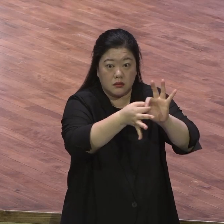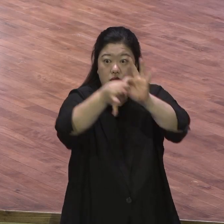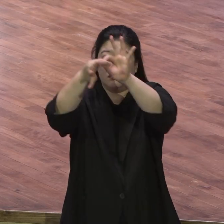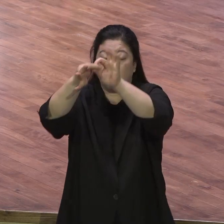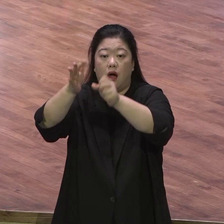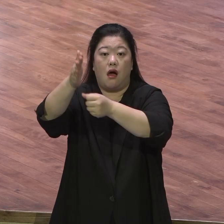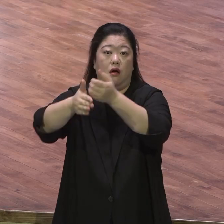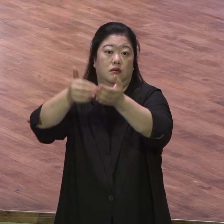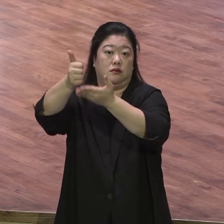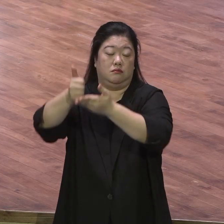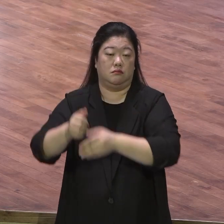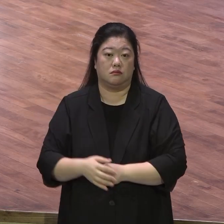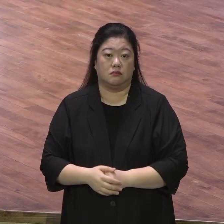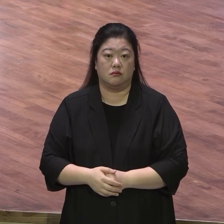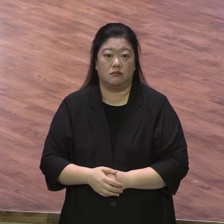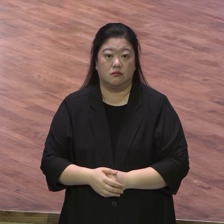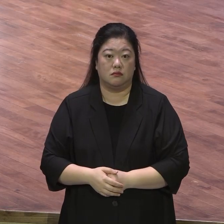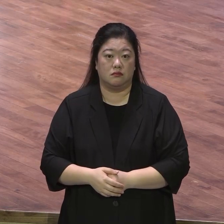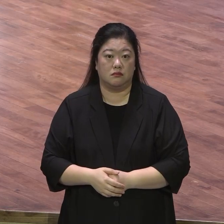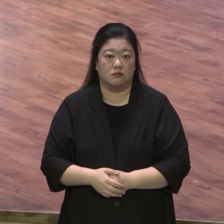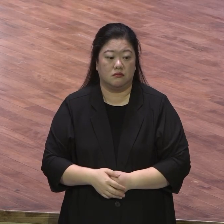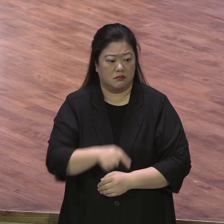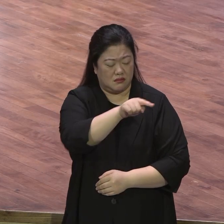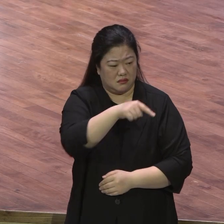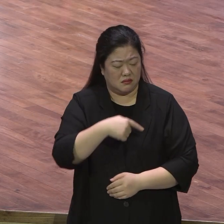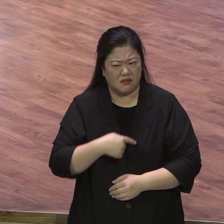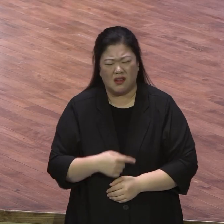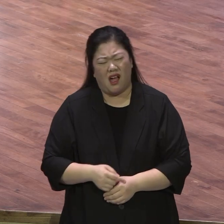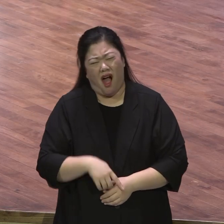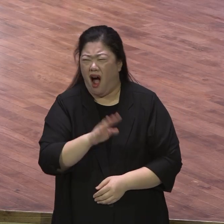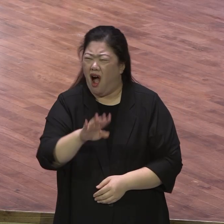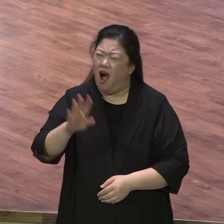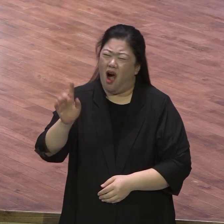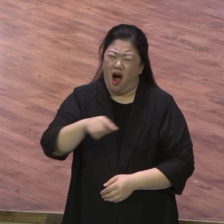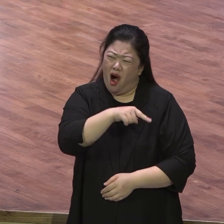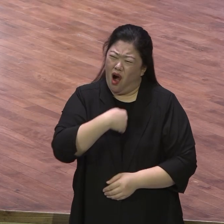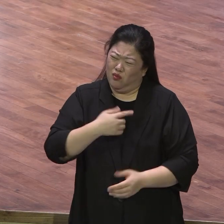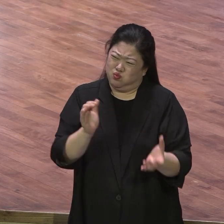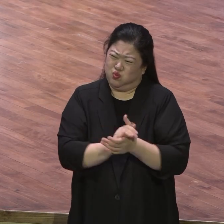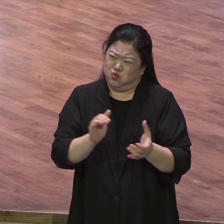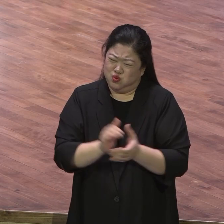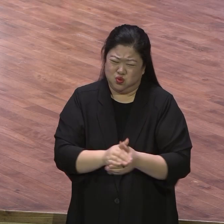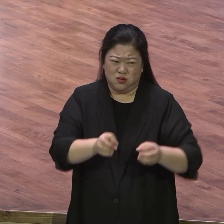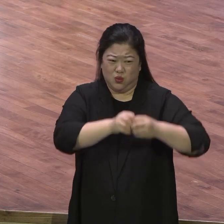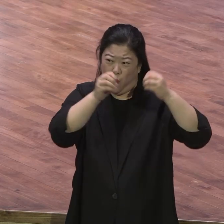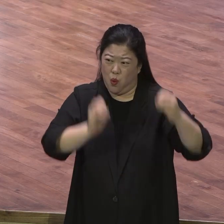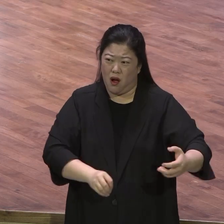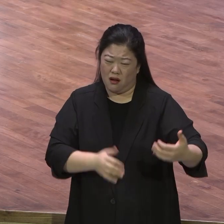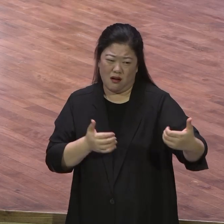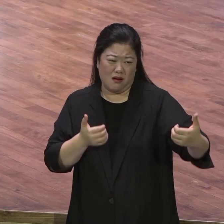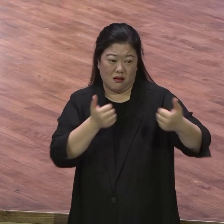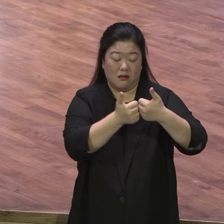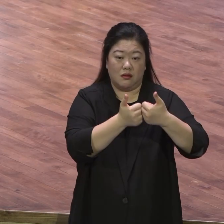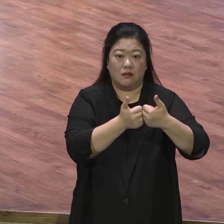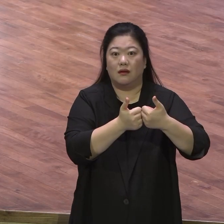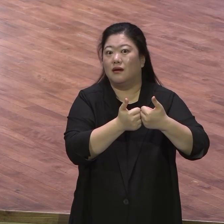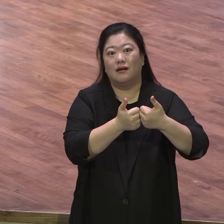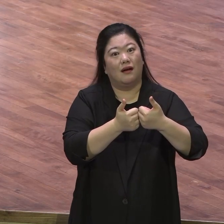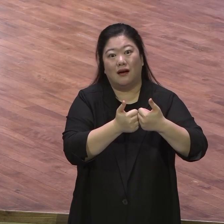하나님을 대적한 게 아니에요 하나님을 세운 주의 종 아론과 이 모세에게 도전했다